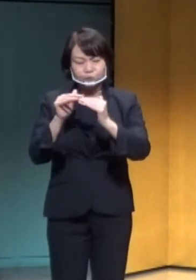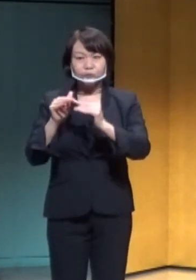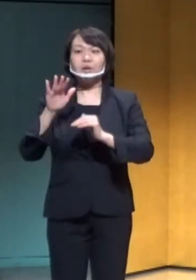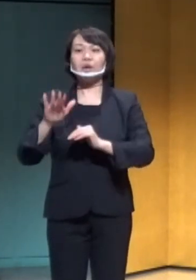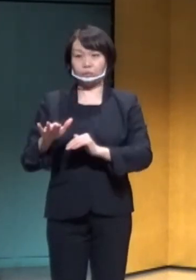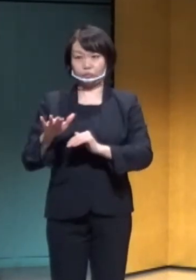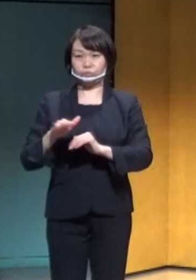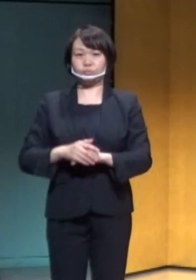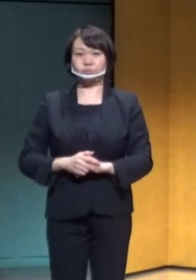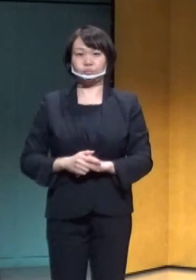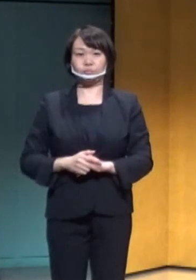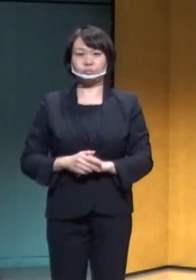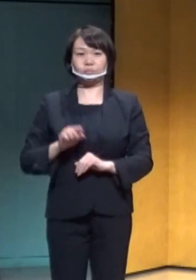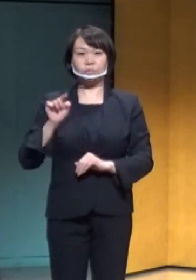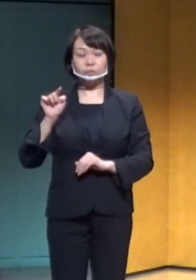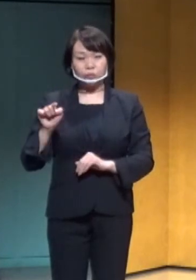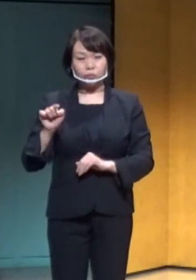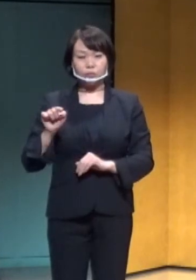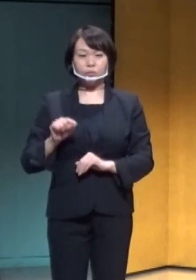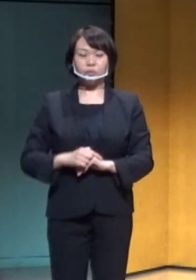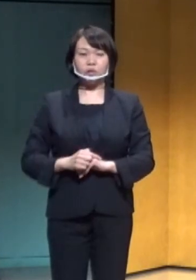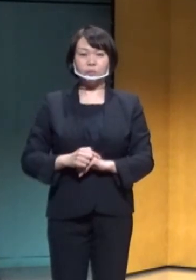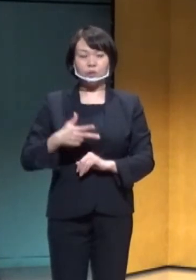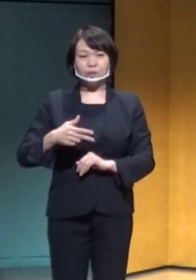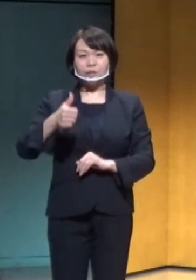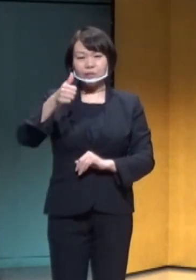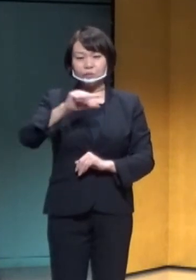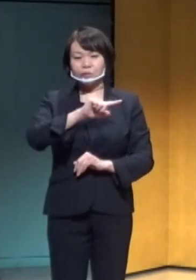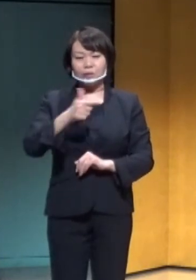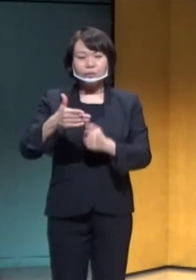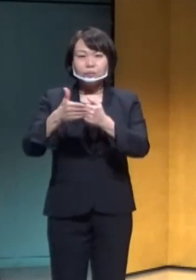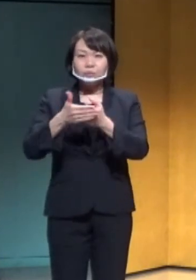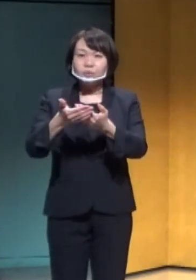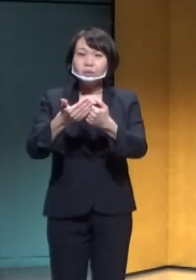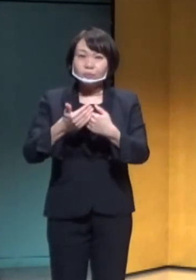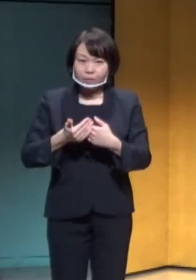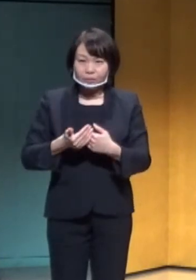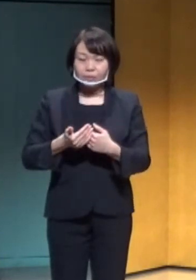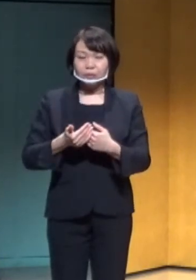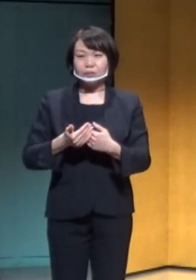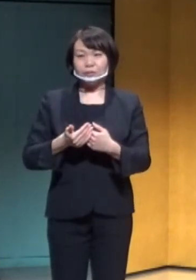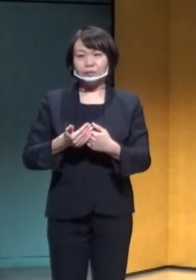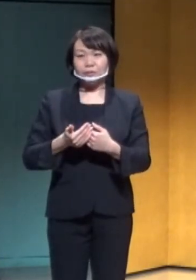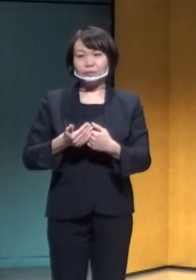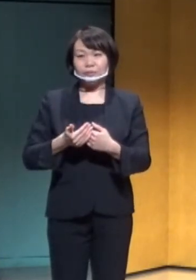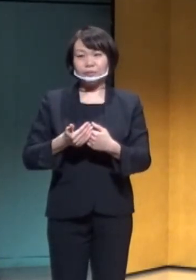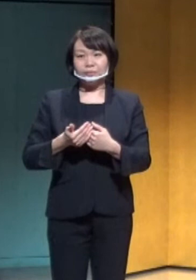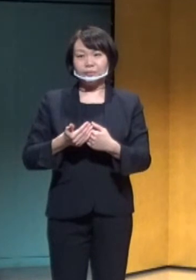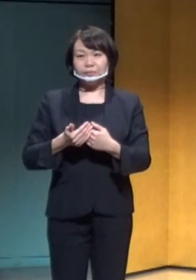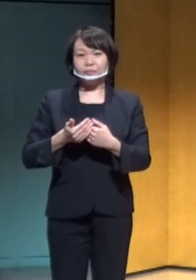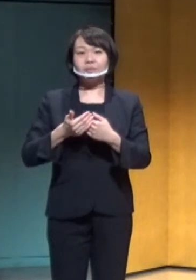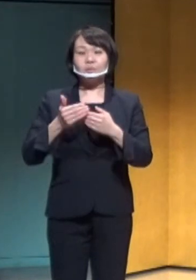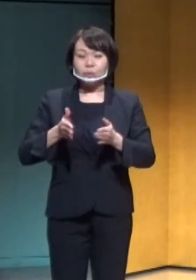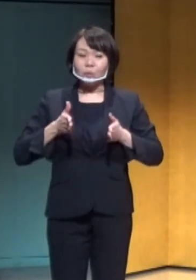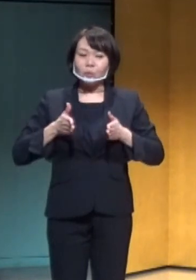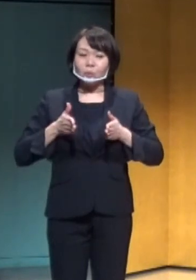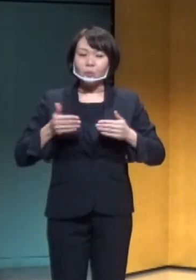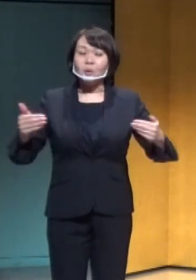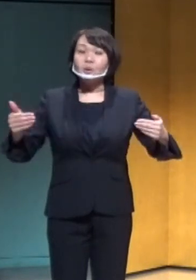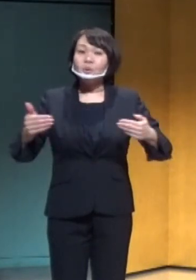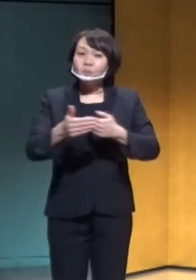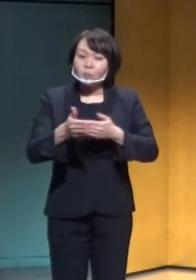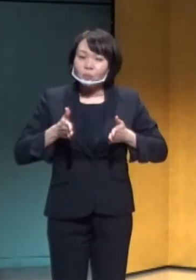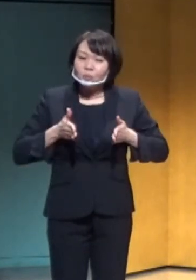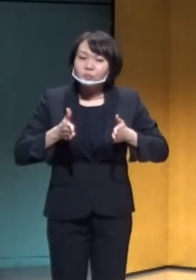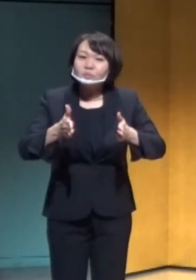きましてもぜひ市長をはじめご指導いただきながら、星野市長のご指導いただきながら、この道路の早期の完成に